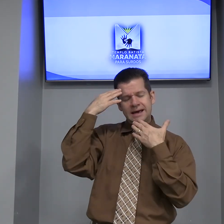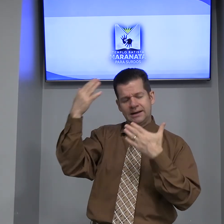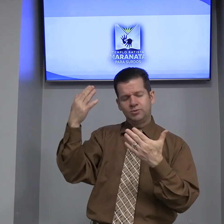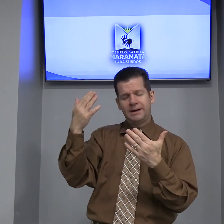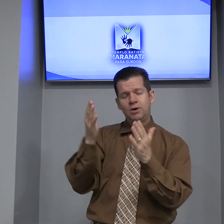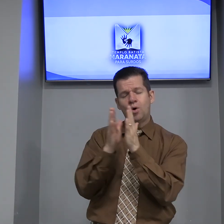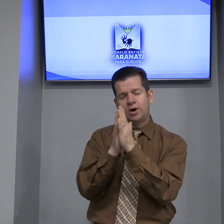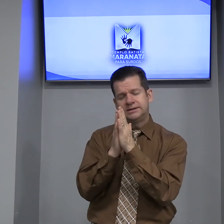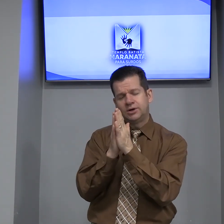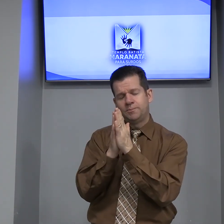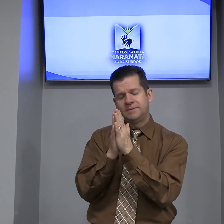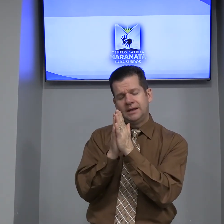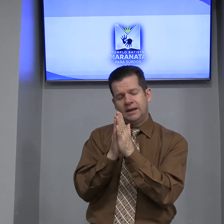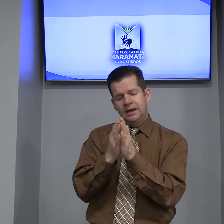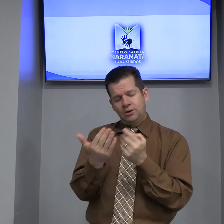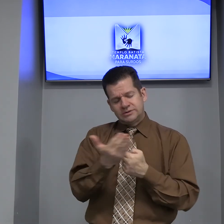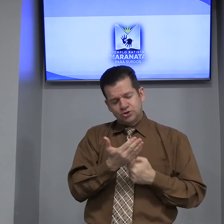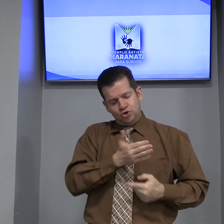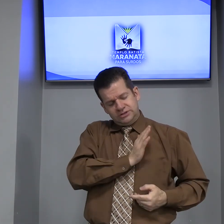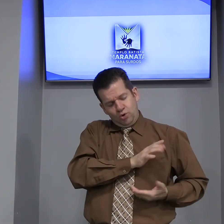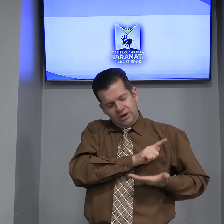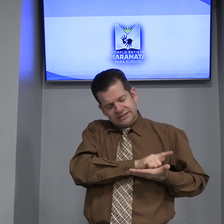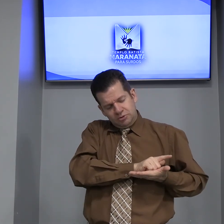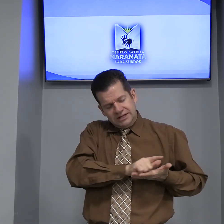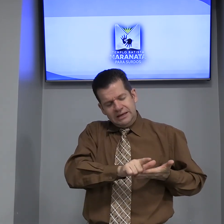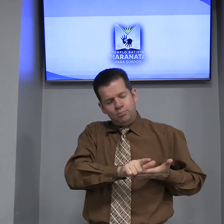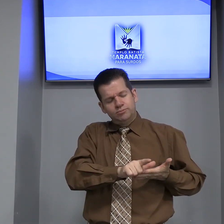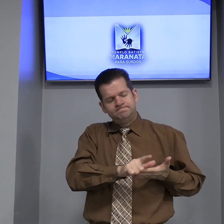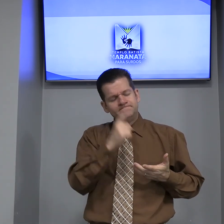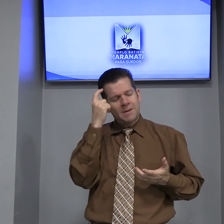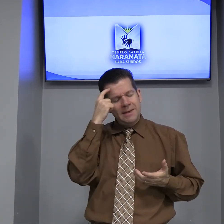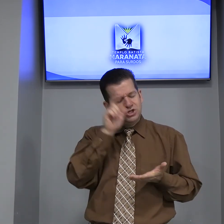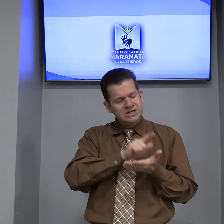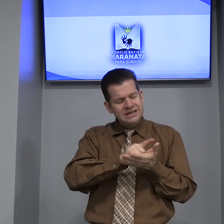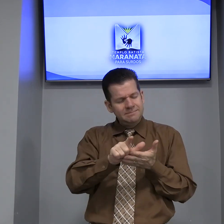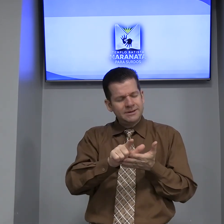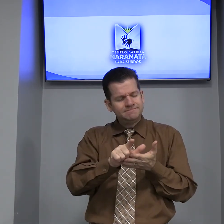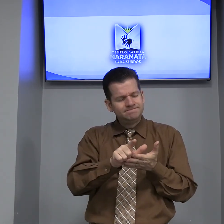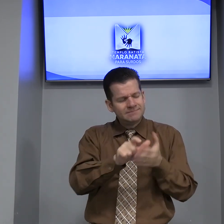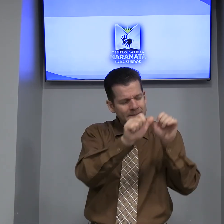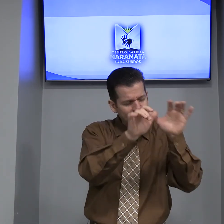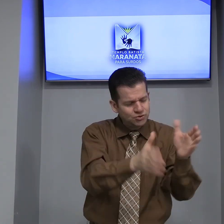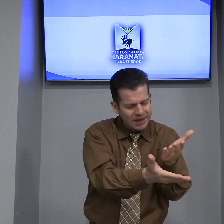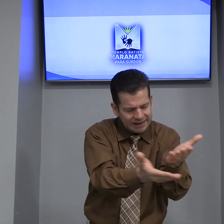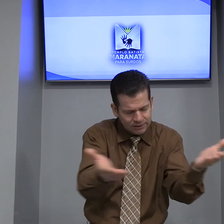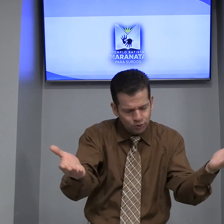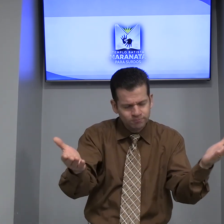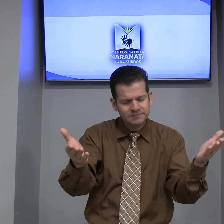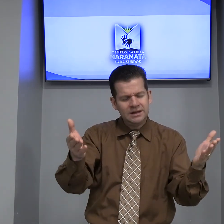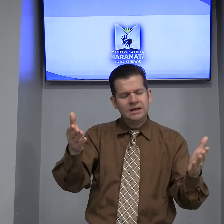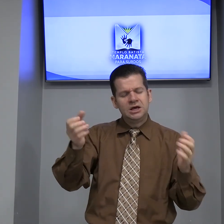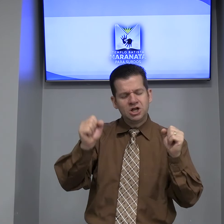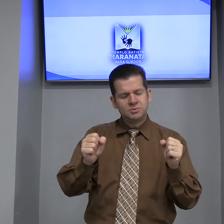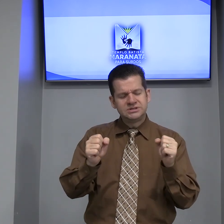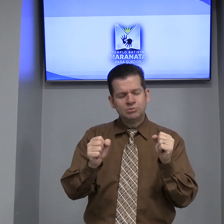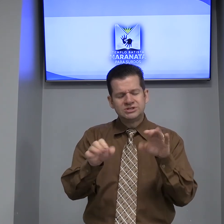Obrigado, Pai. Eu oro, então, nos ajude a ter um coração limpo, uma mente limpa. Abençoe cada um. Que nós possamos